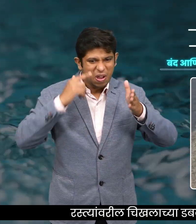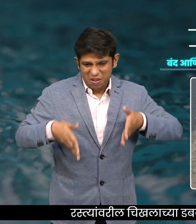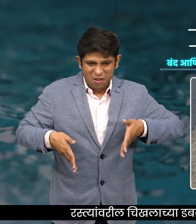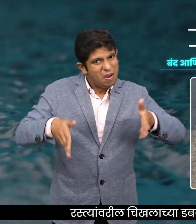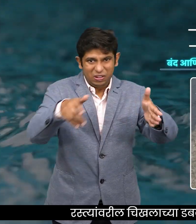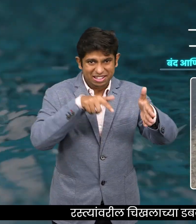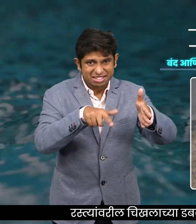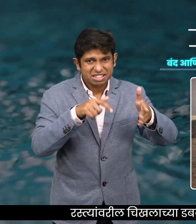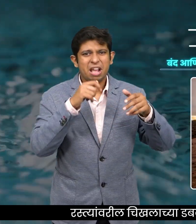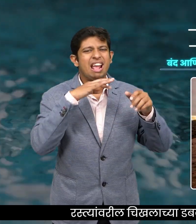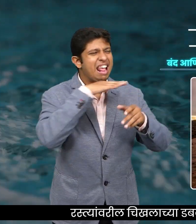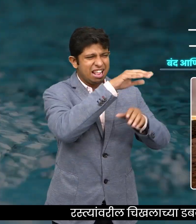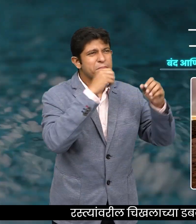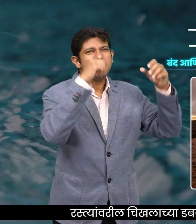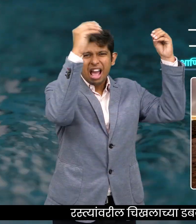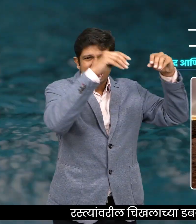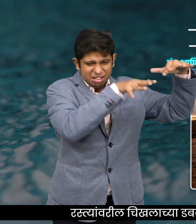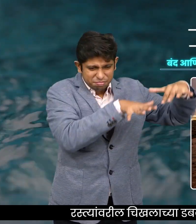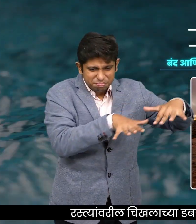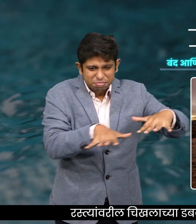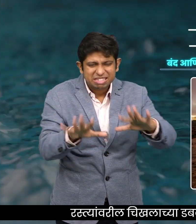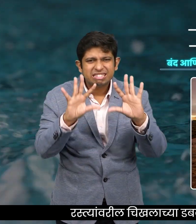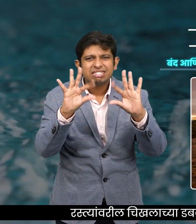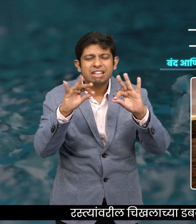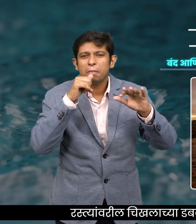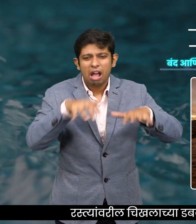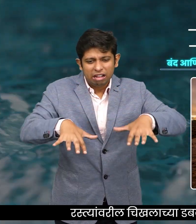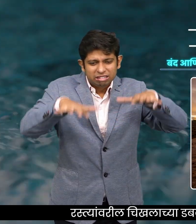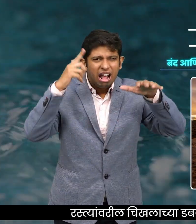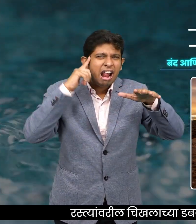रस्त्यावरील चिखलाच्या डबक्यातून आपल्याला चालावे लागते.